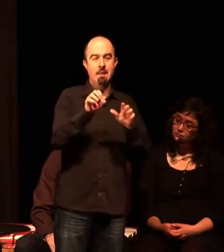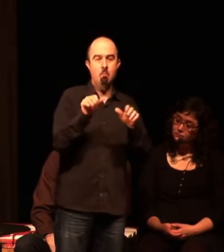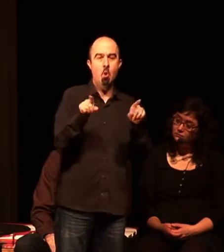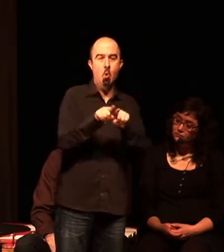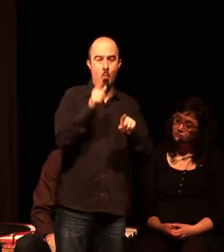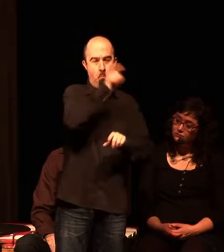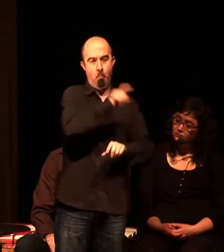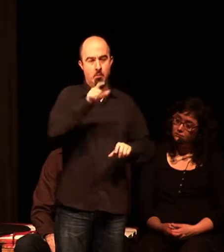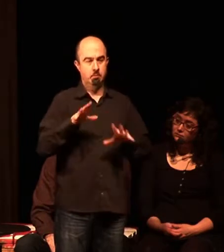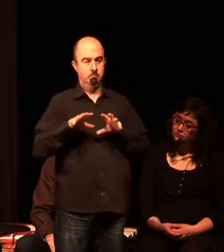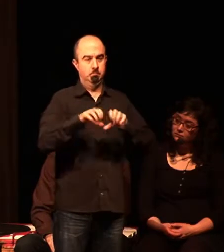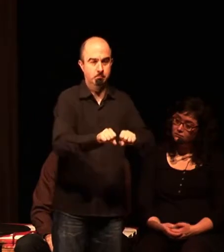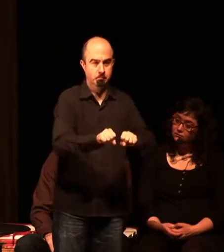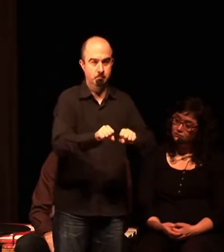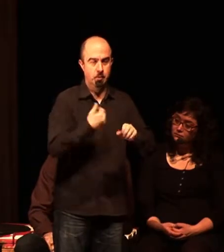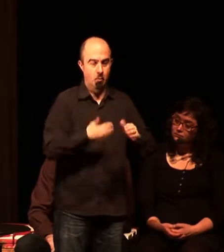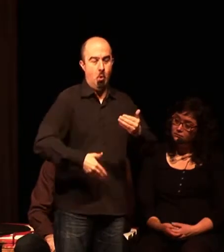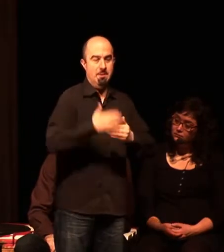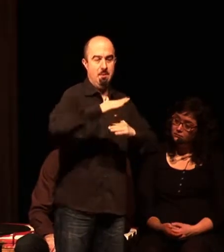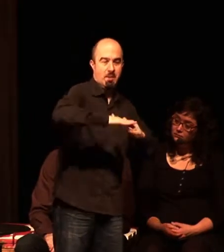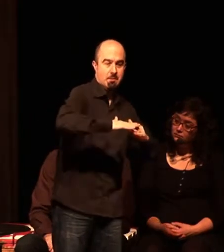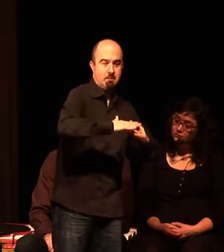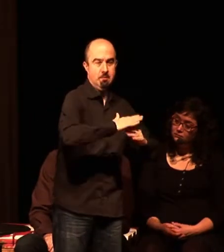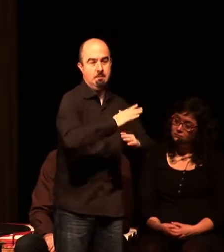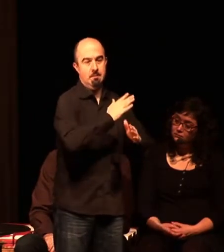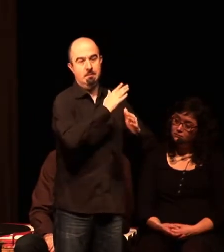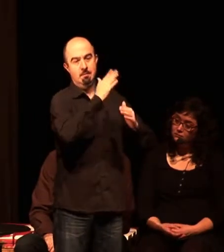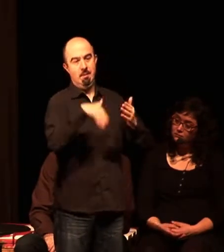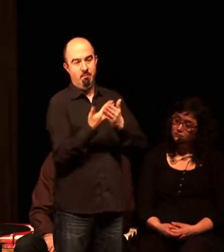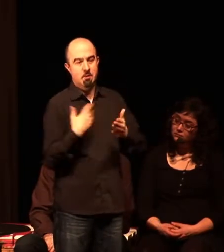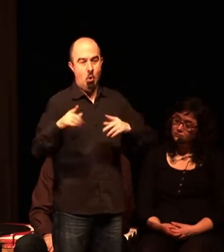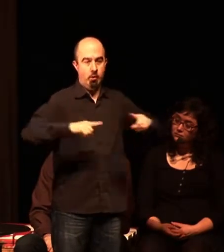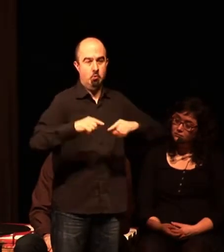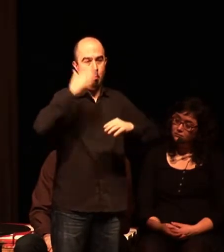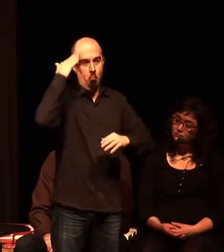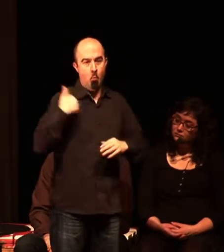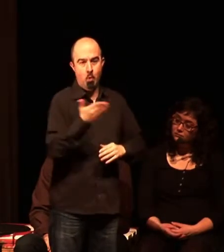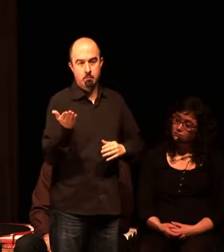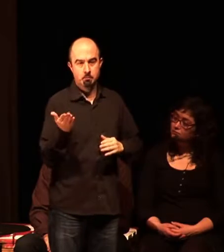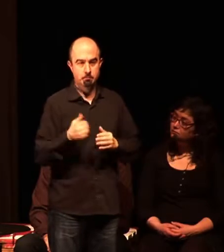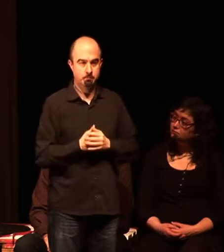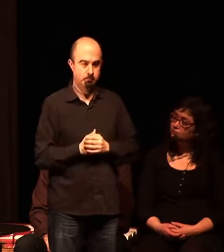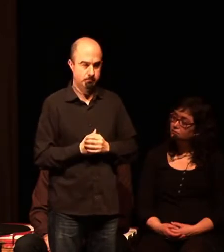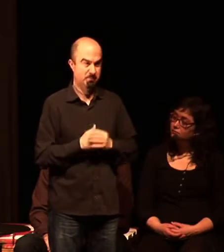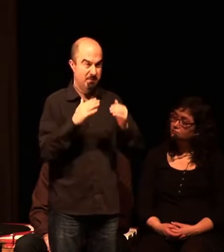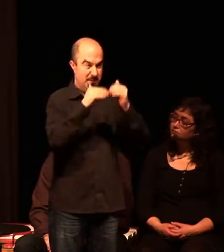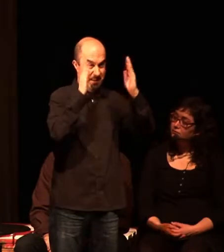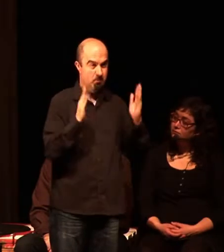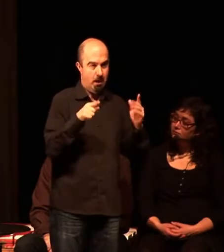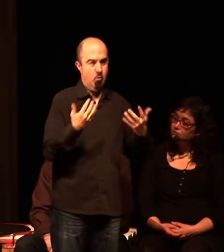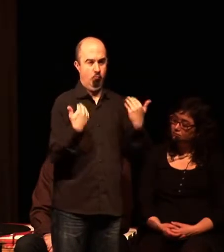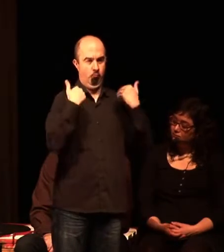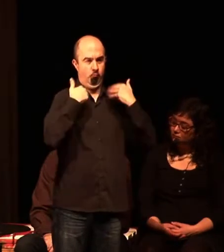les persones hem de prendre des de baix, des de l'organització popular. Les institucions han de tindre una